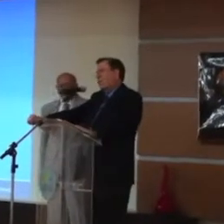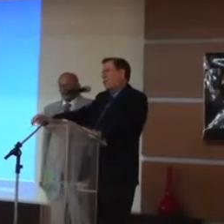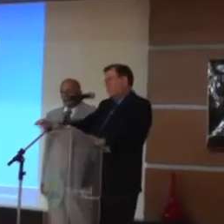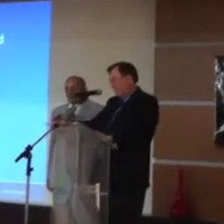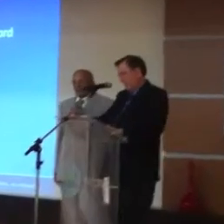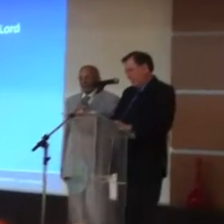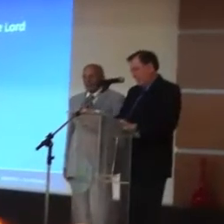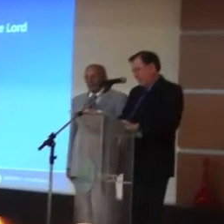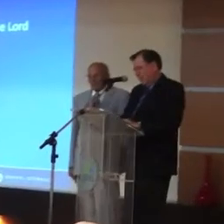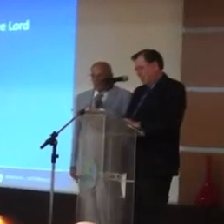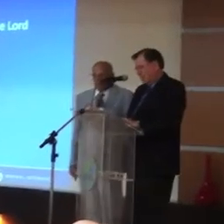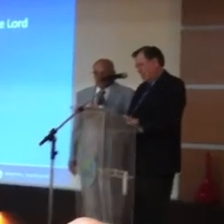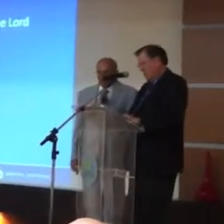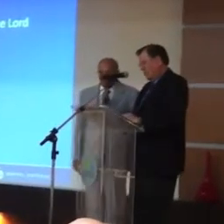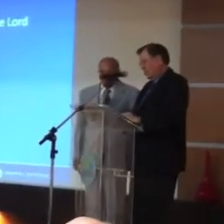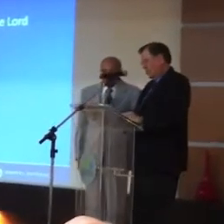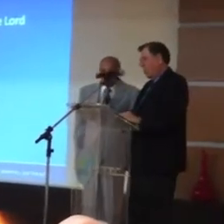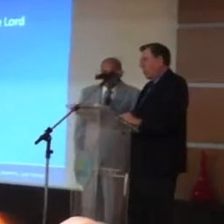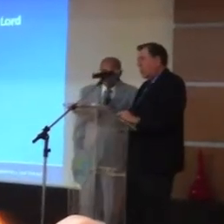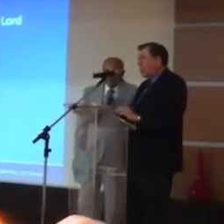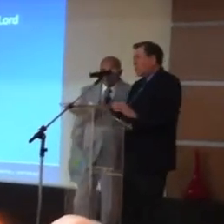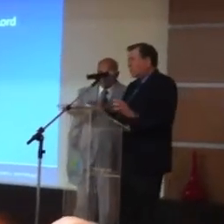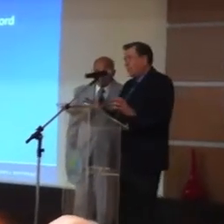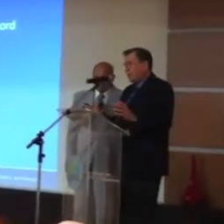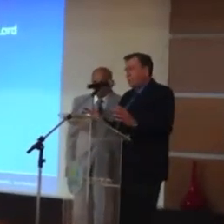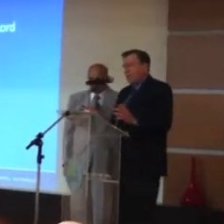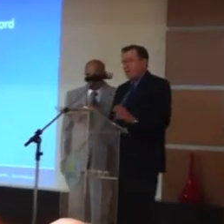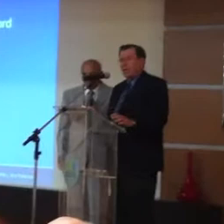intermédio. Quantos obreiros nós temos agora atualmente no mundo?